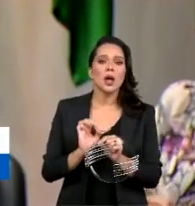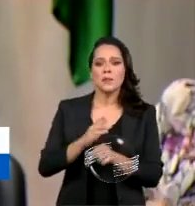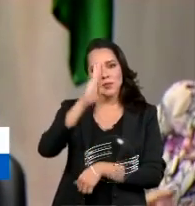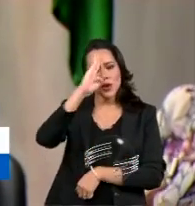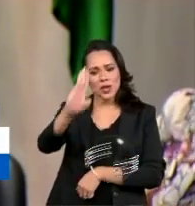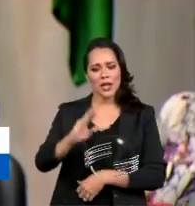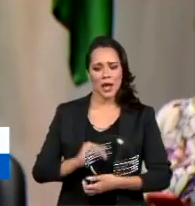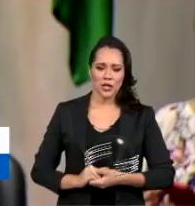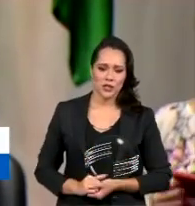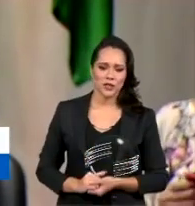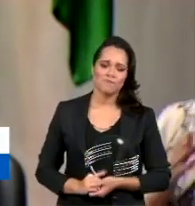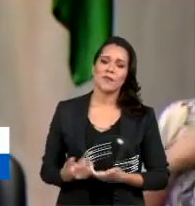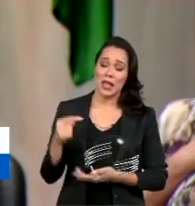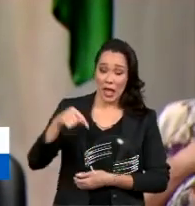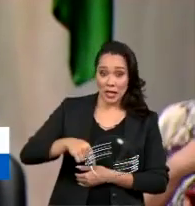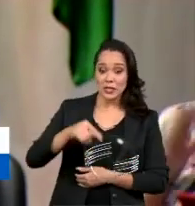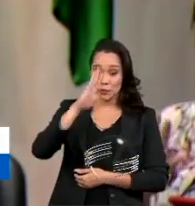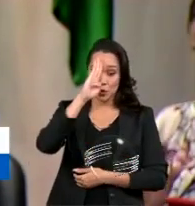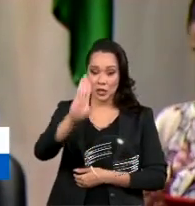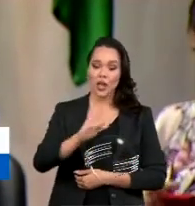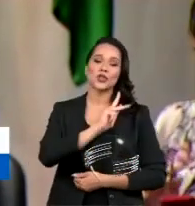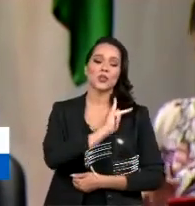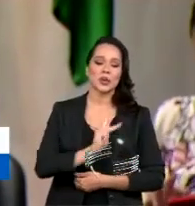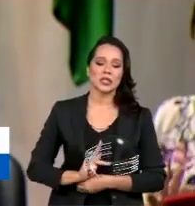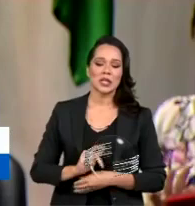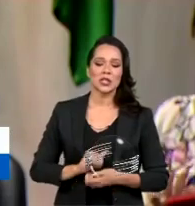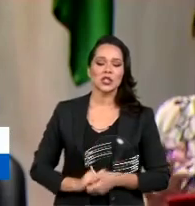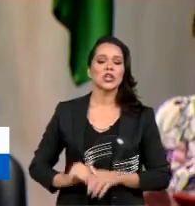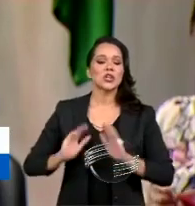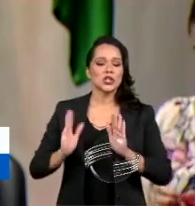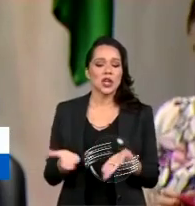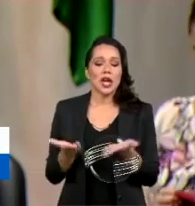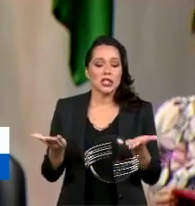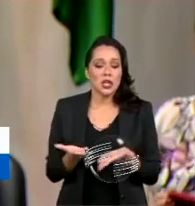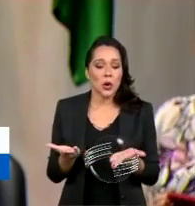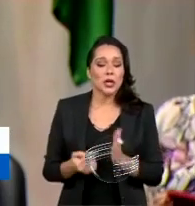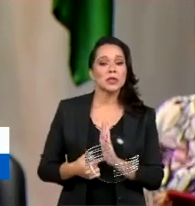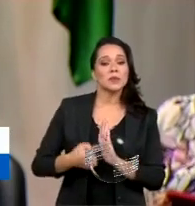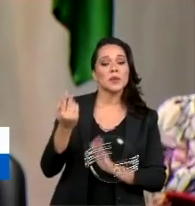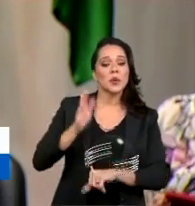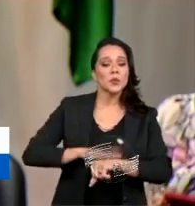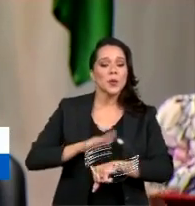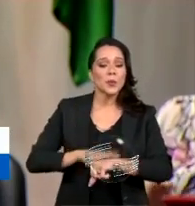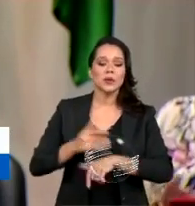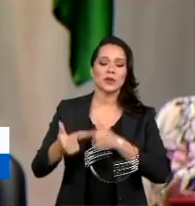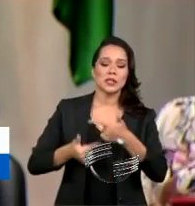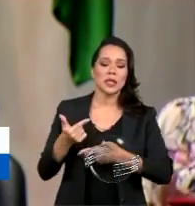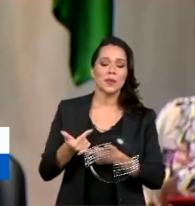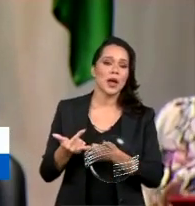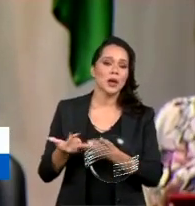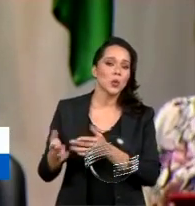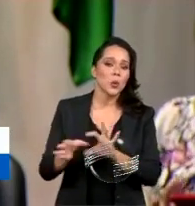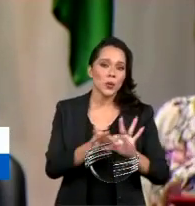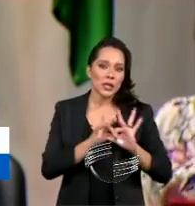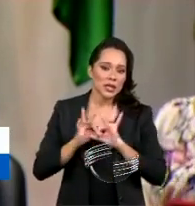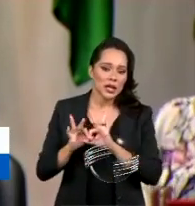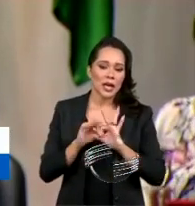na prioridade, e é essa a prioridade do presidente, já a partir deste primeiro momento, deste trabalho